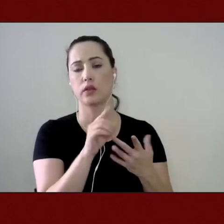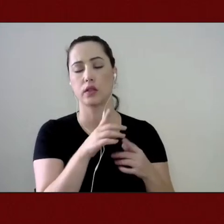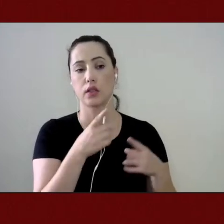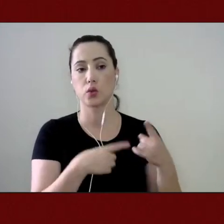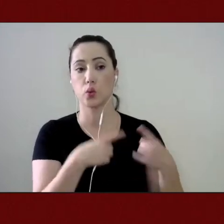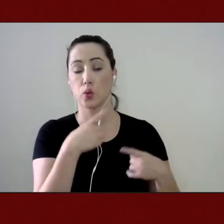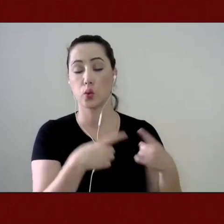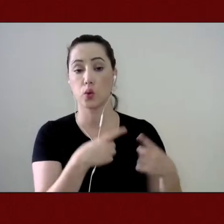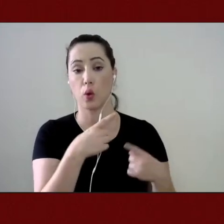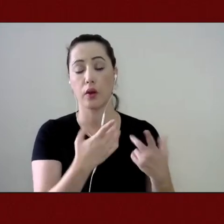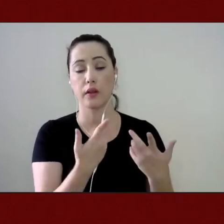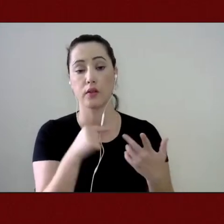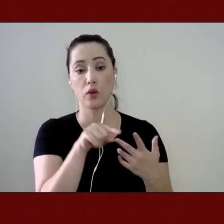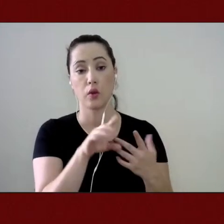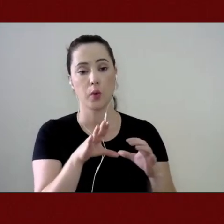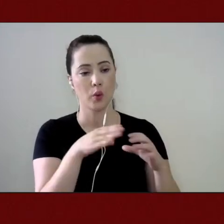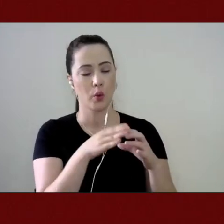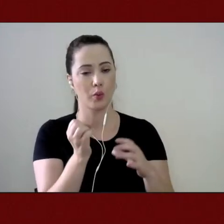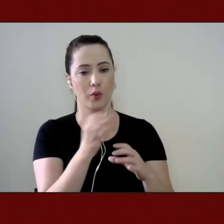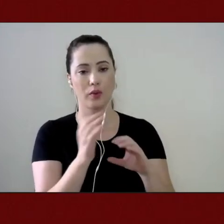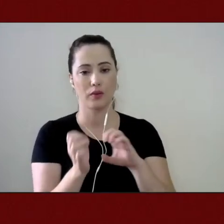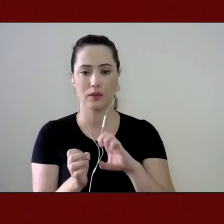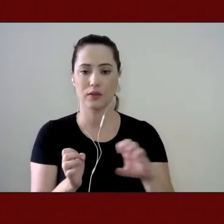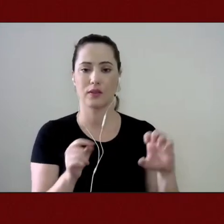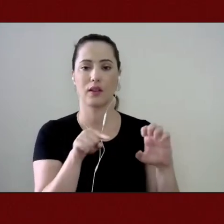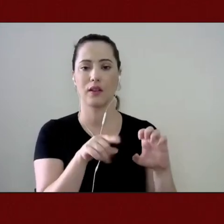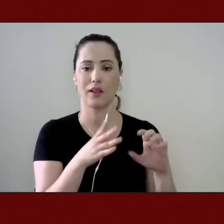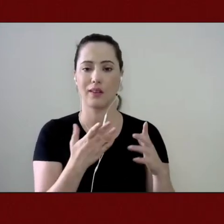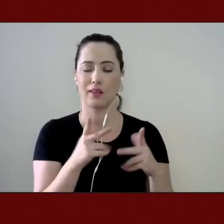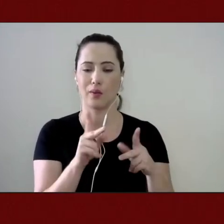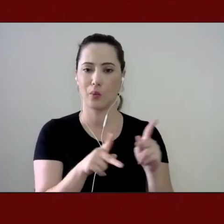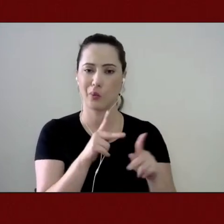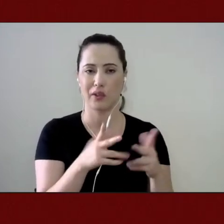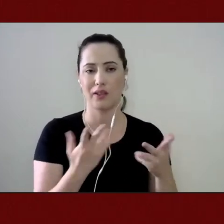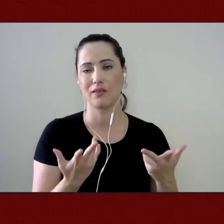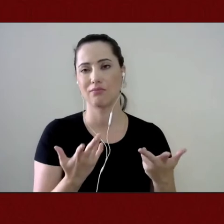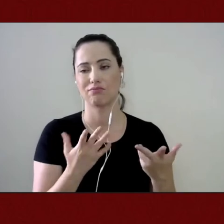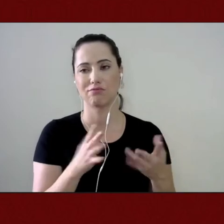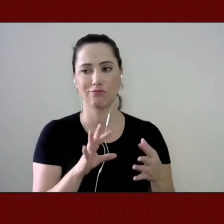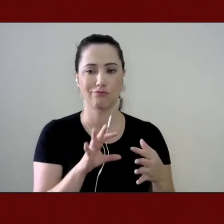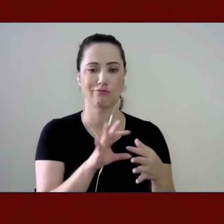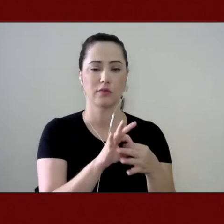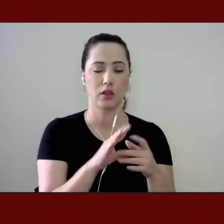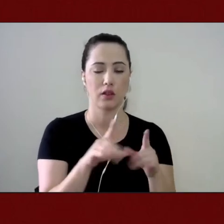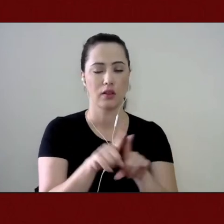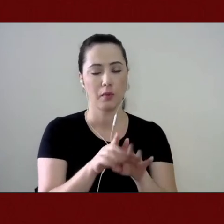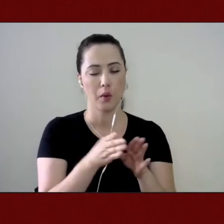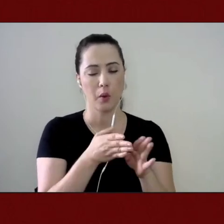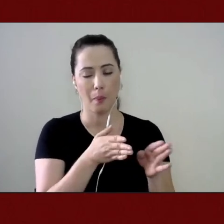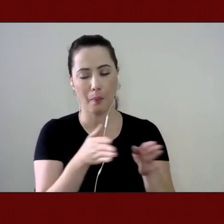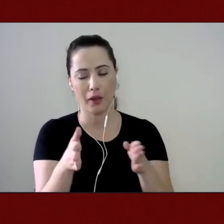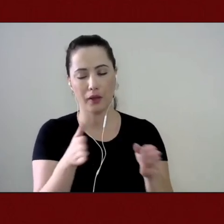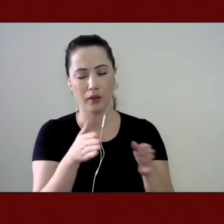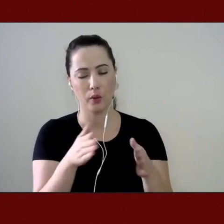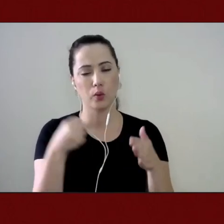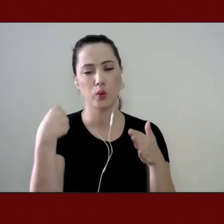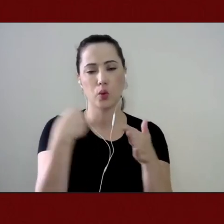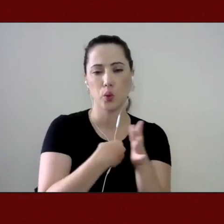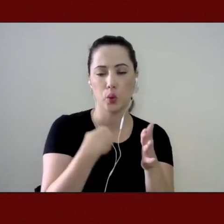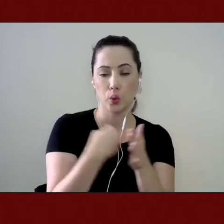político, obviamente, marcado também por aquele momento de lutas políticas no final dos anos 70 e